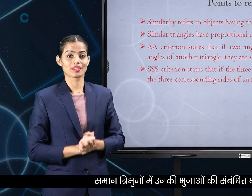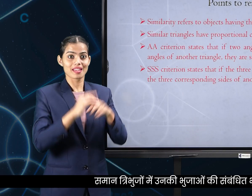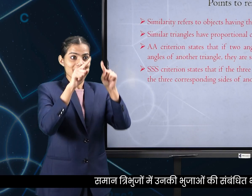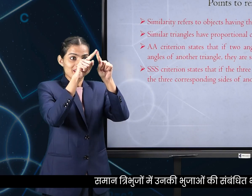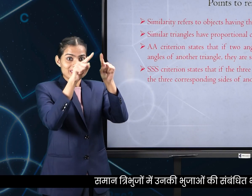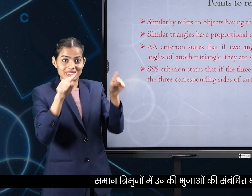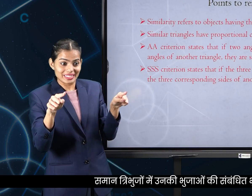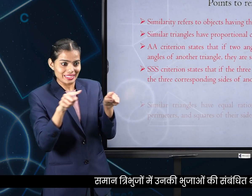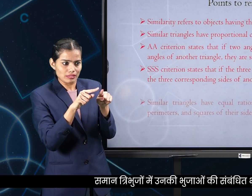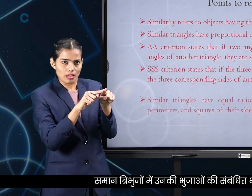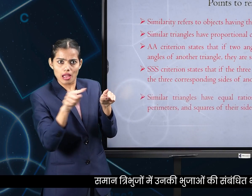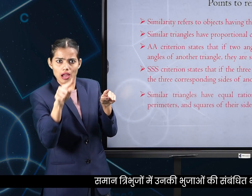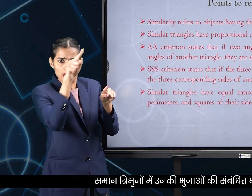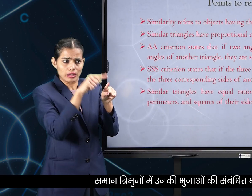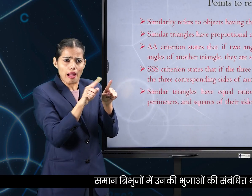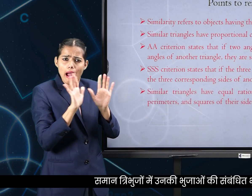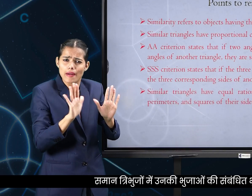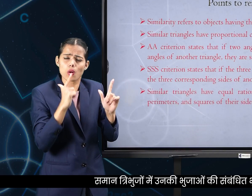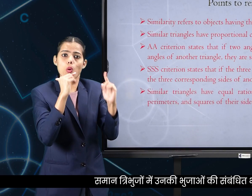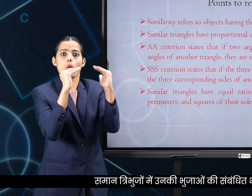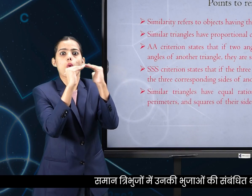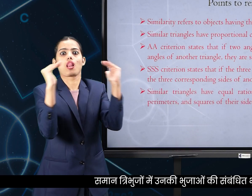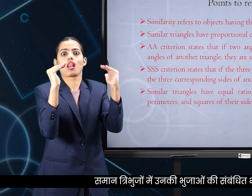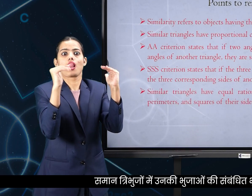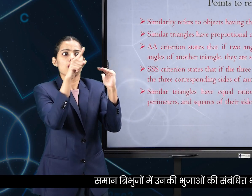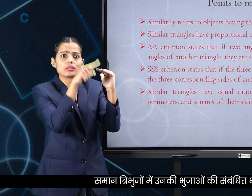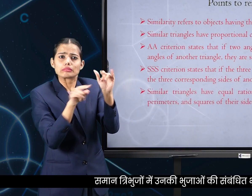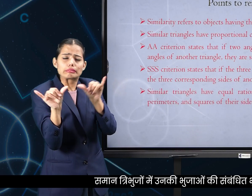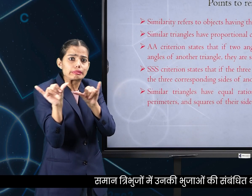समान त्रिभुजों में उनकी भुजाओं की संबंधित भुजाओं की ऊंचाई,